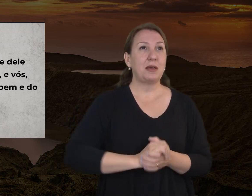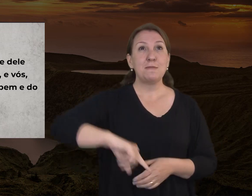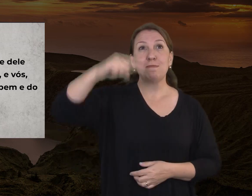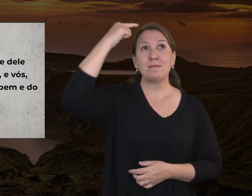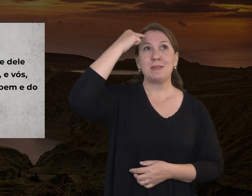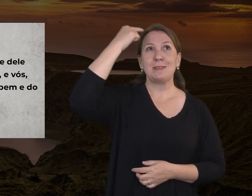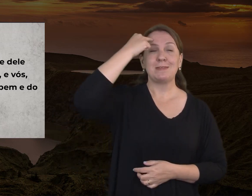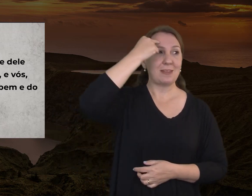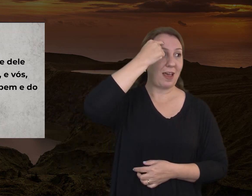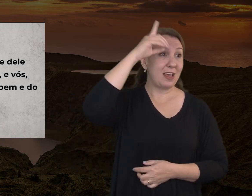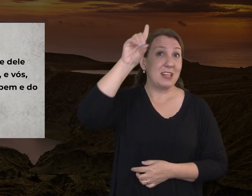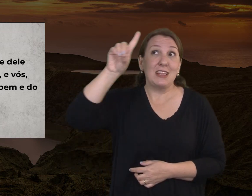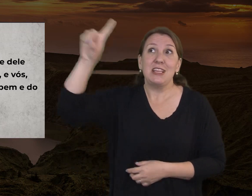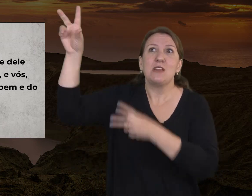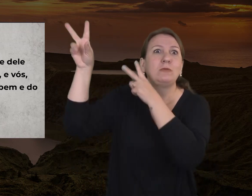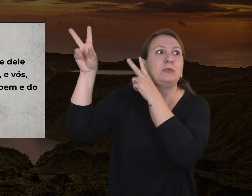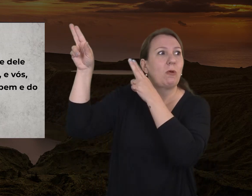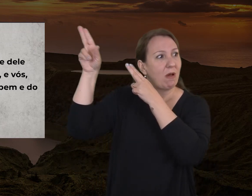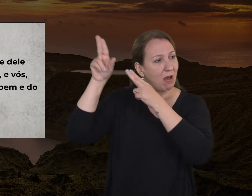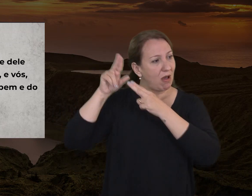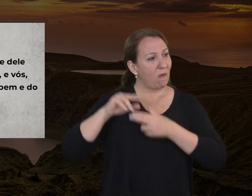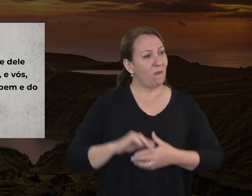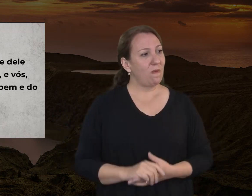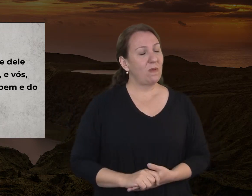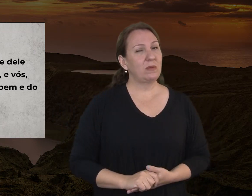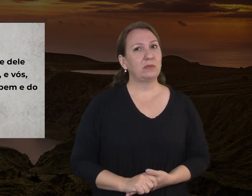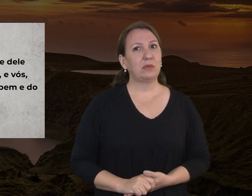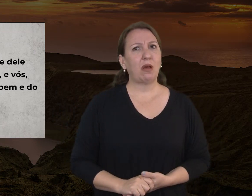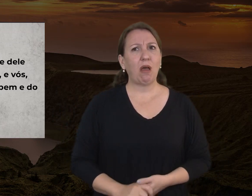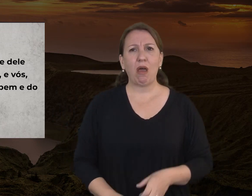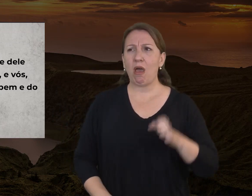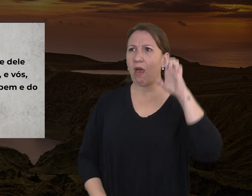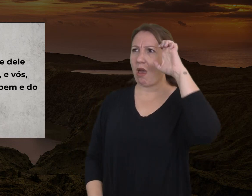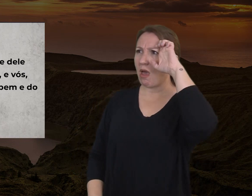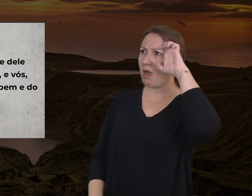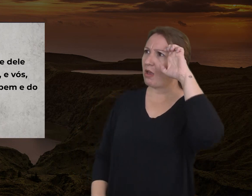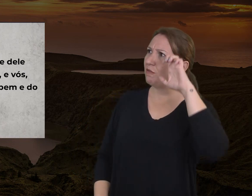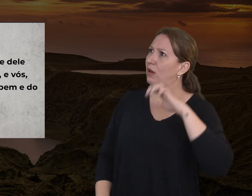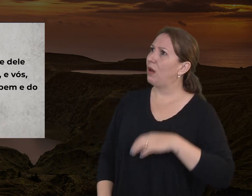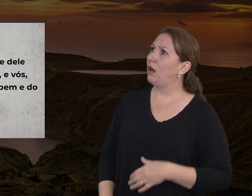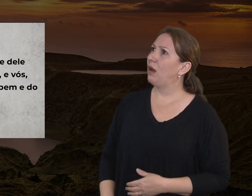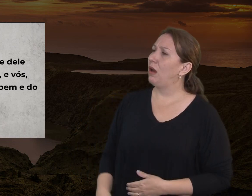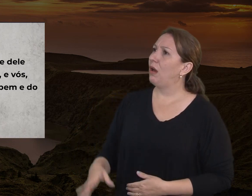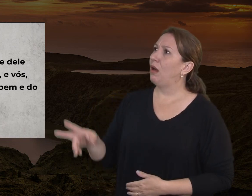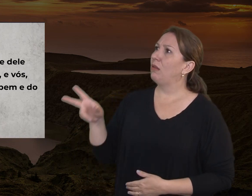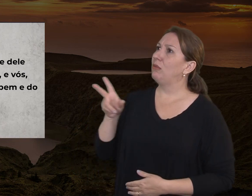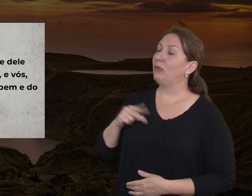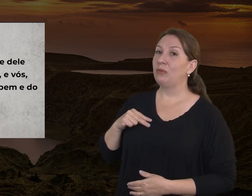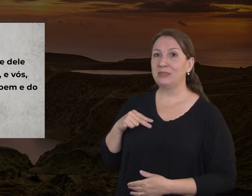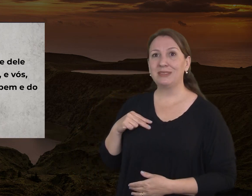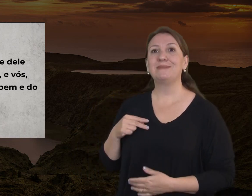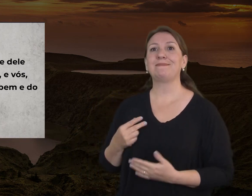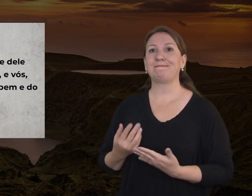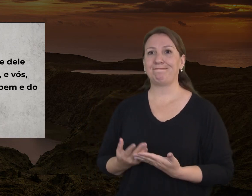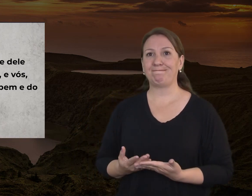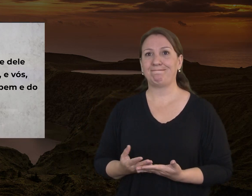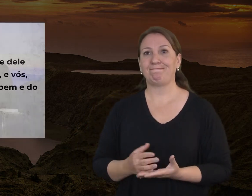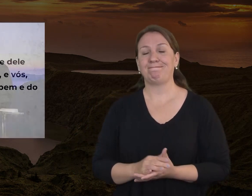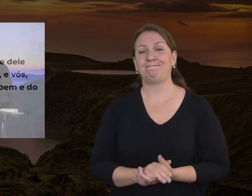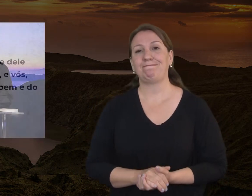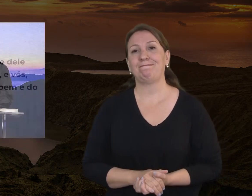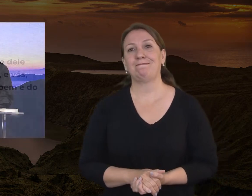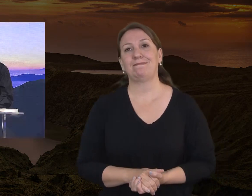como Deus, quer dizer, vocês não precisam mais estar ligados com Deus, vocês terão o próprio senso, né,